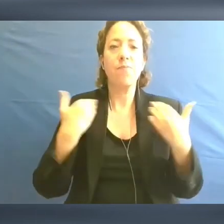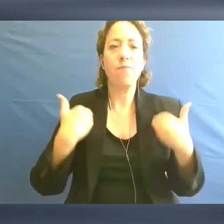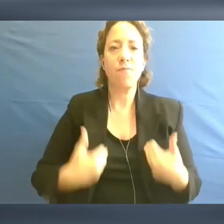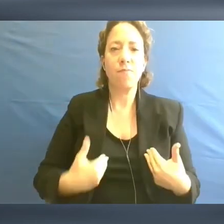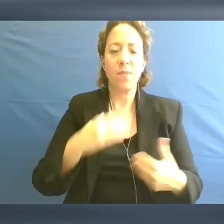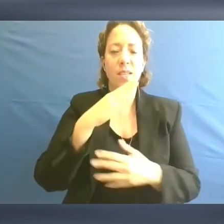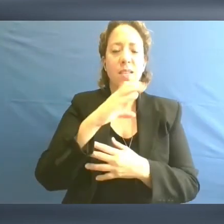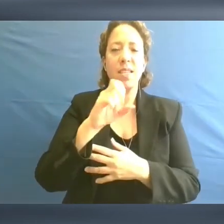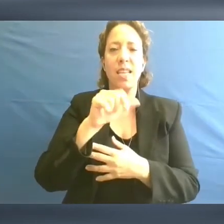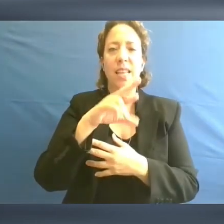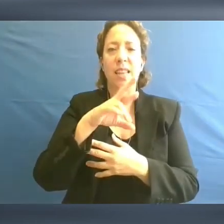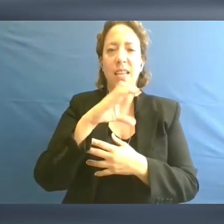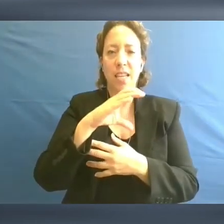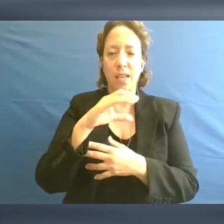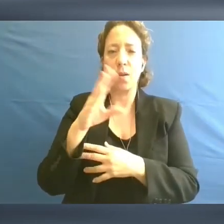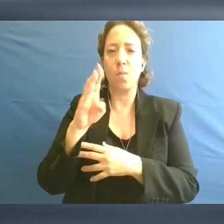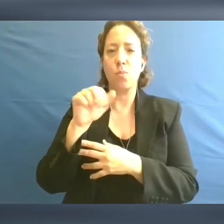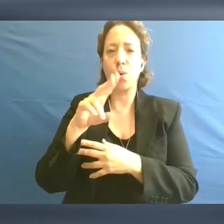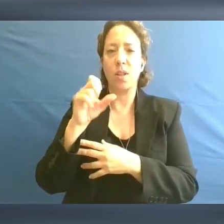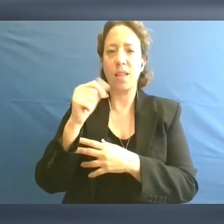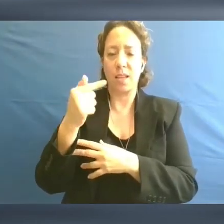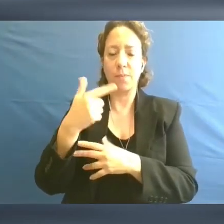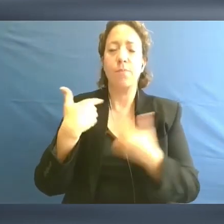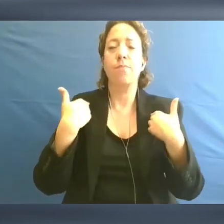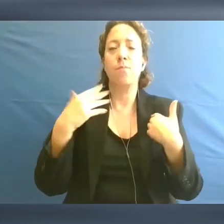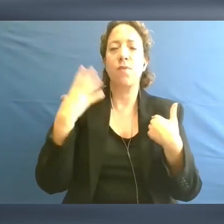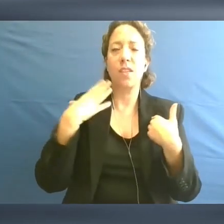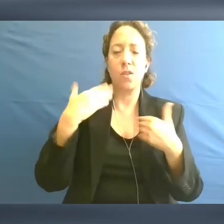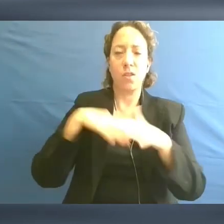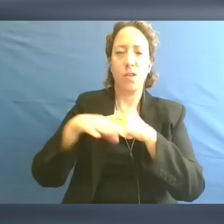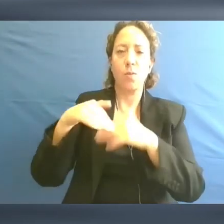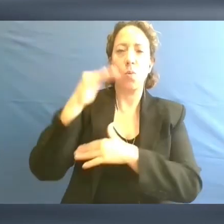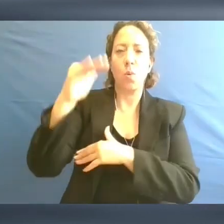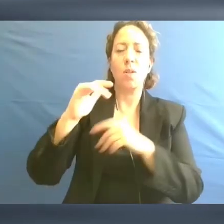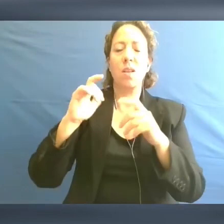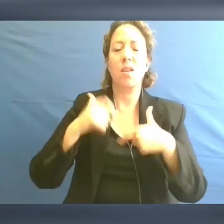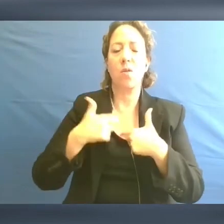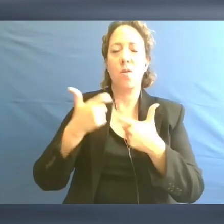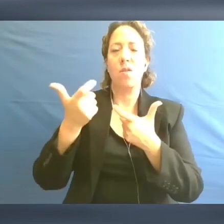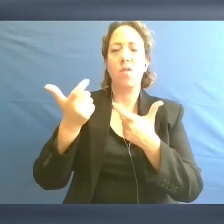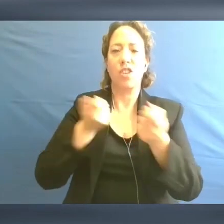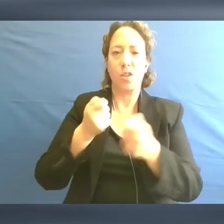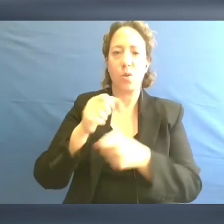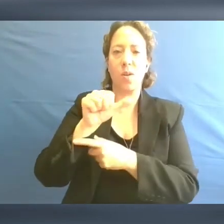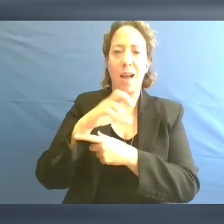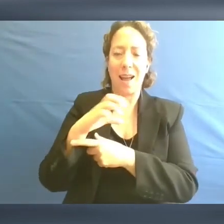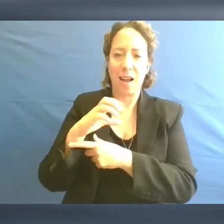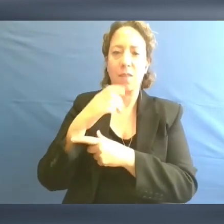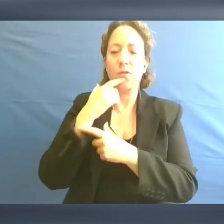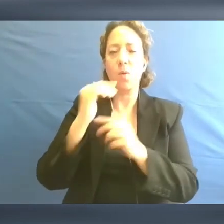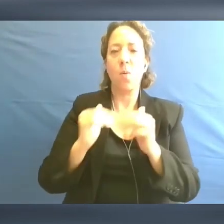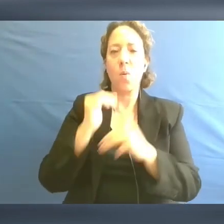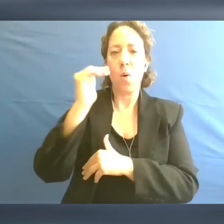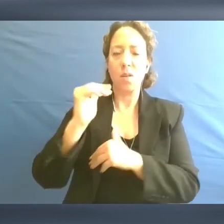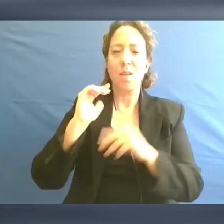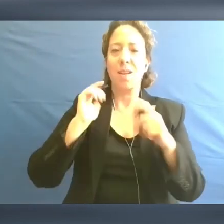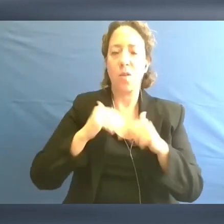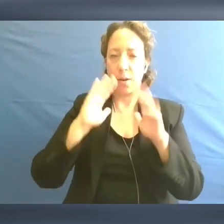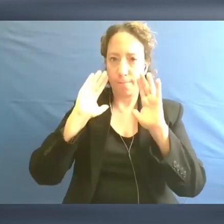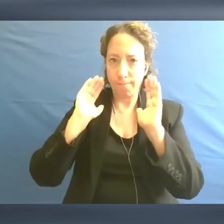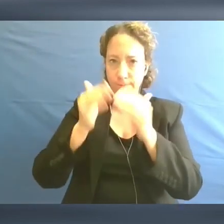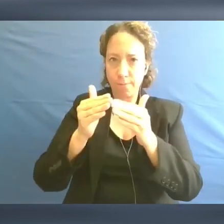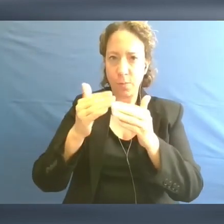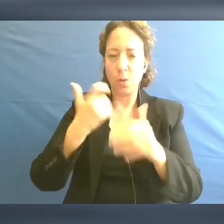Cédric Baudet, je suis professeur à la Haute École de Gestion ARC, donc à la Haute École spécialisée de